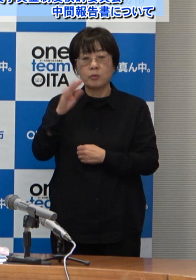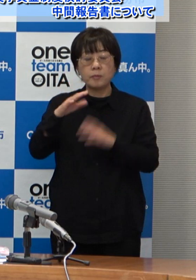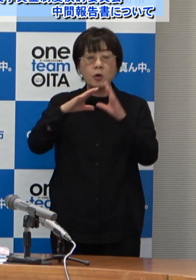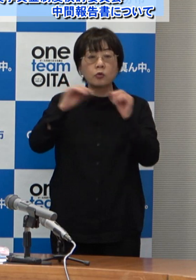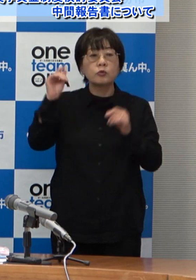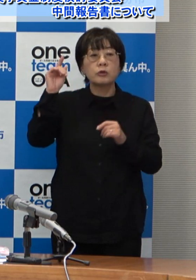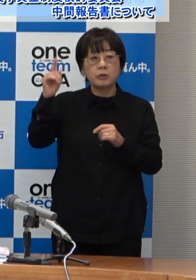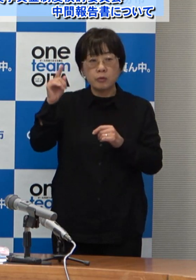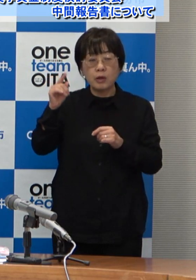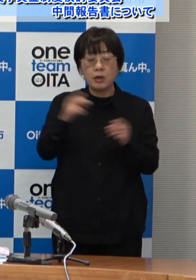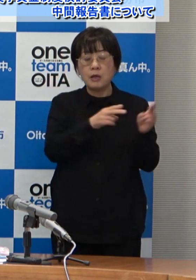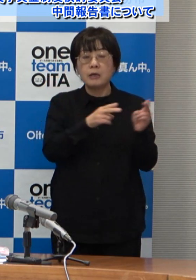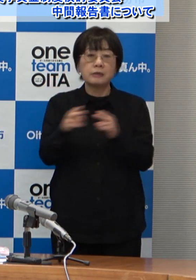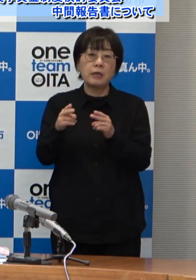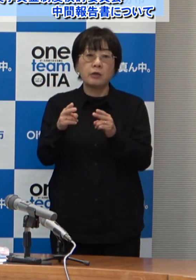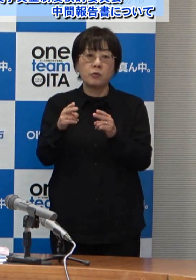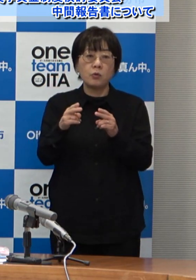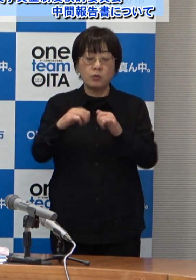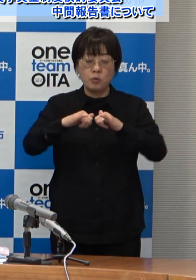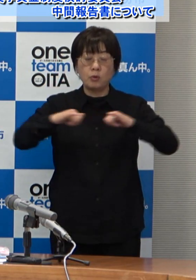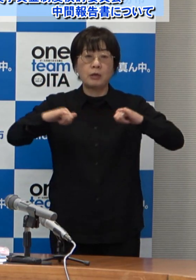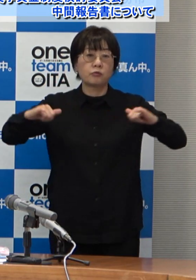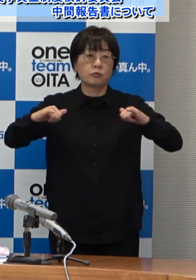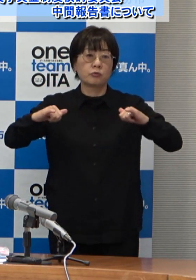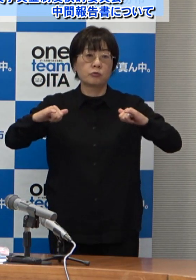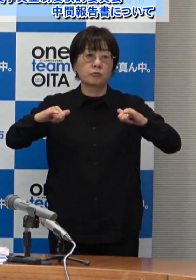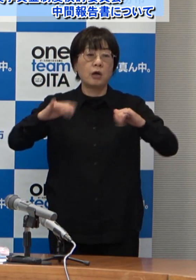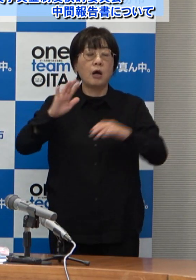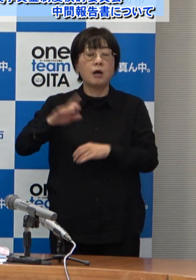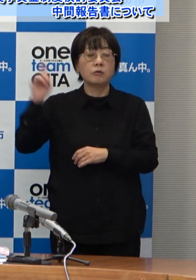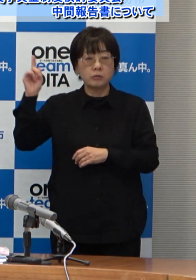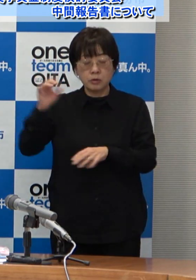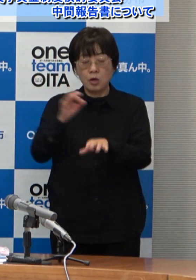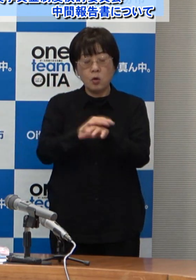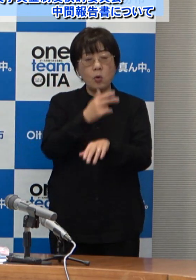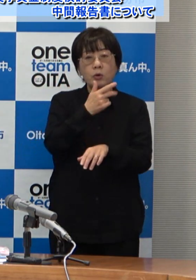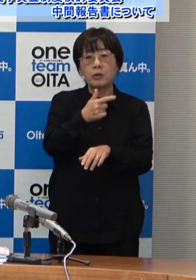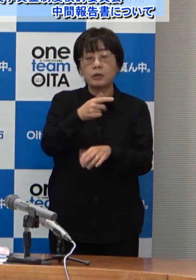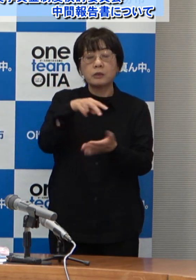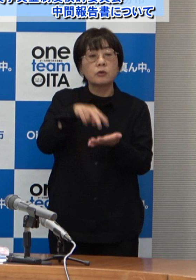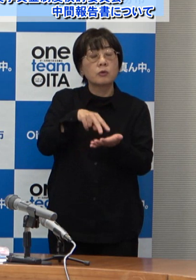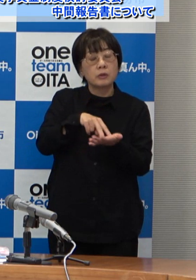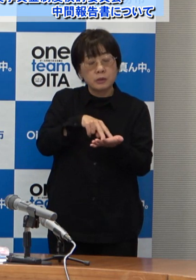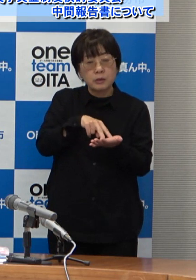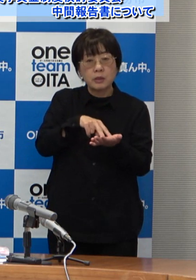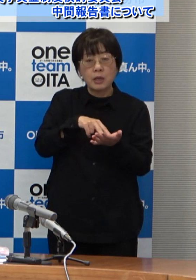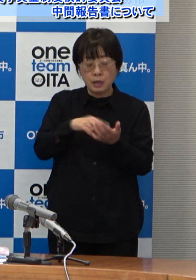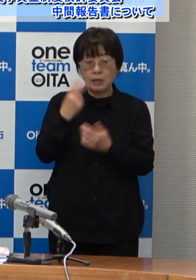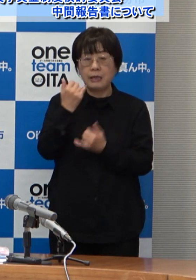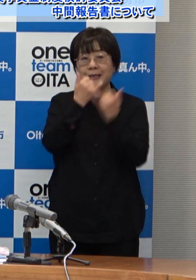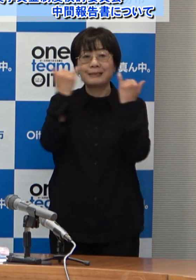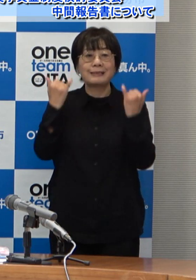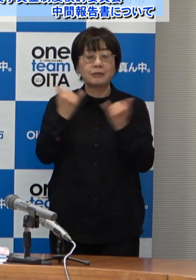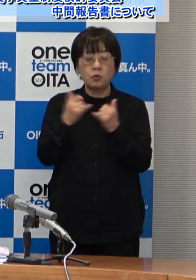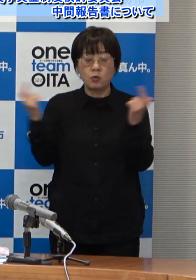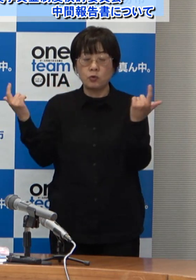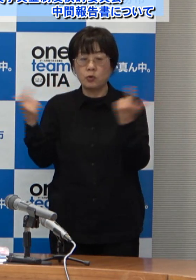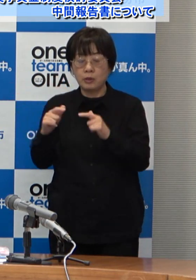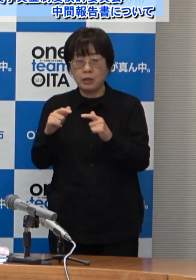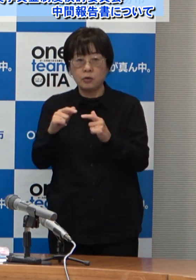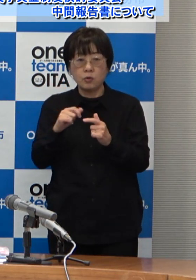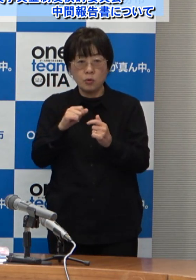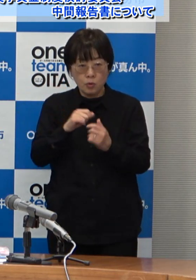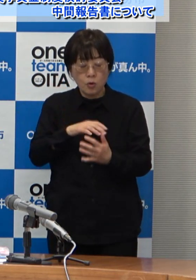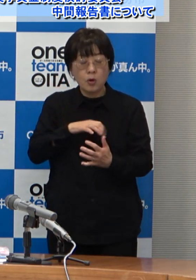ては年年制度のは行われている状況であり大分市としましても人口減少少子高齢化など